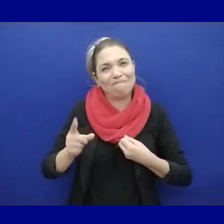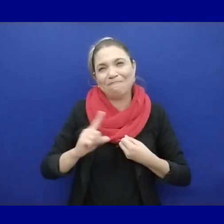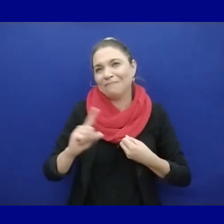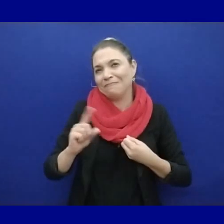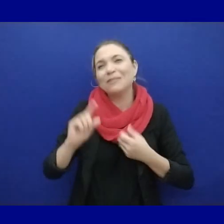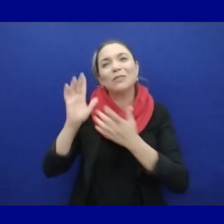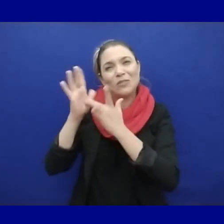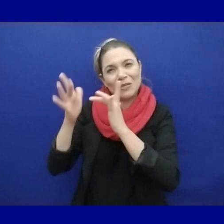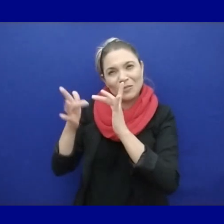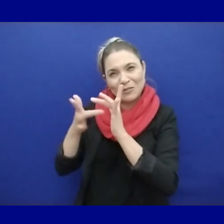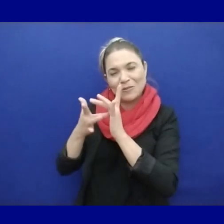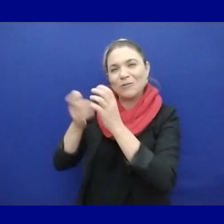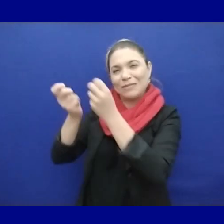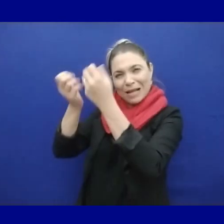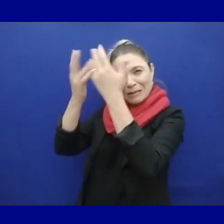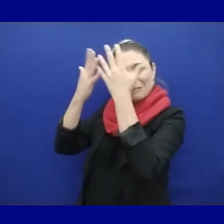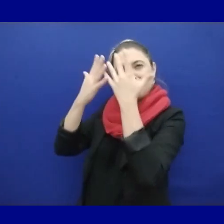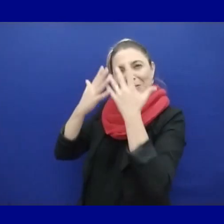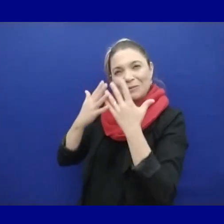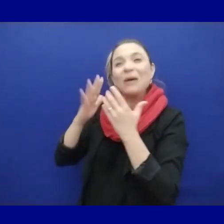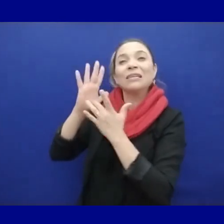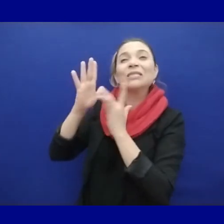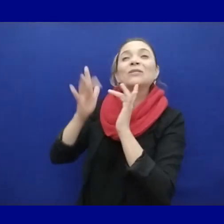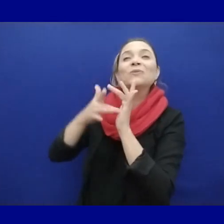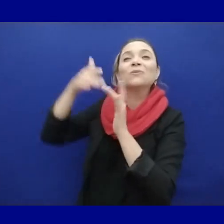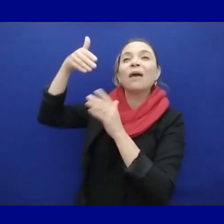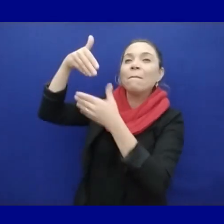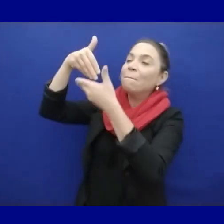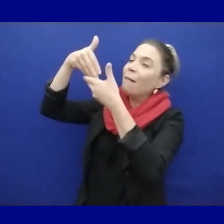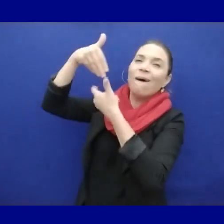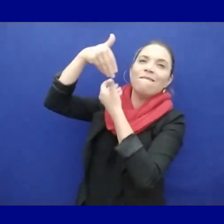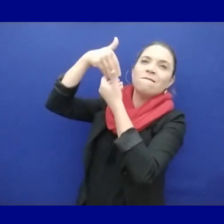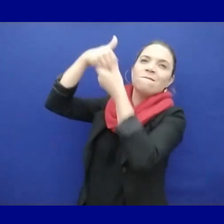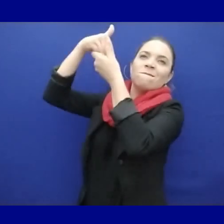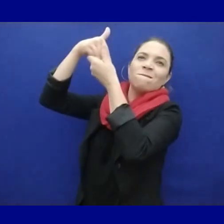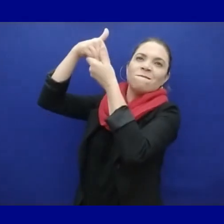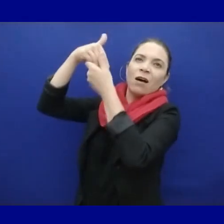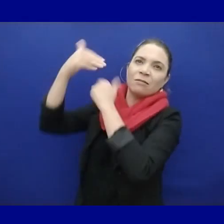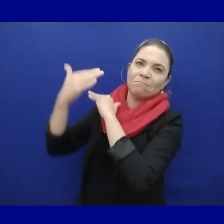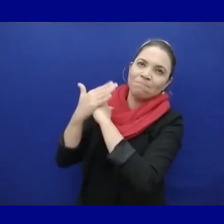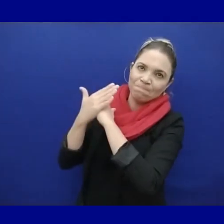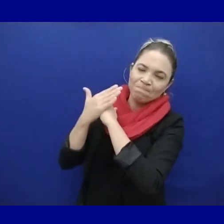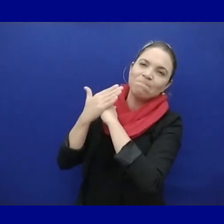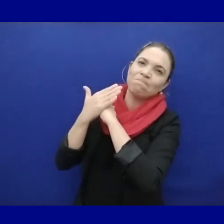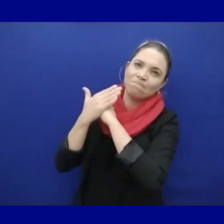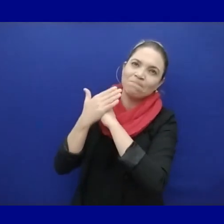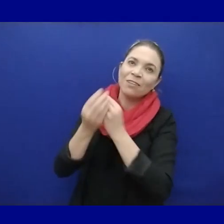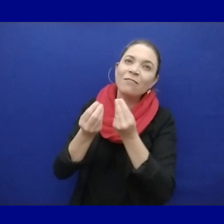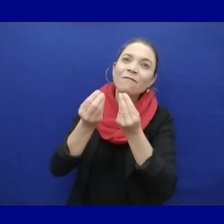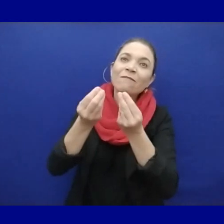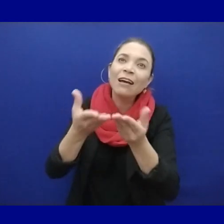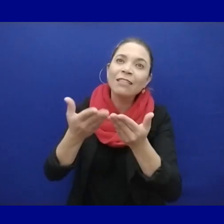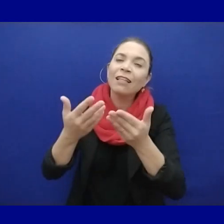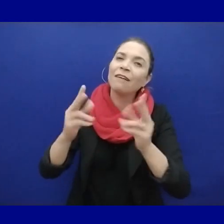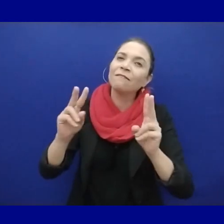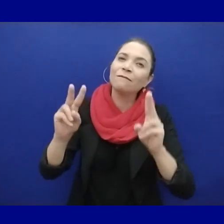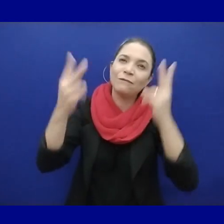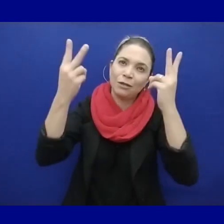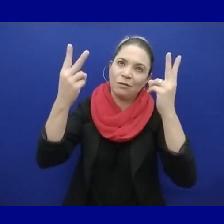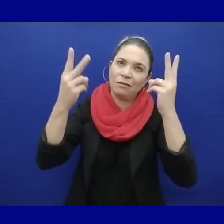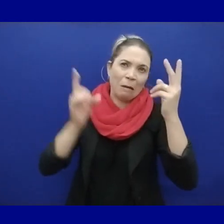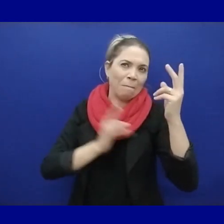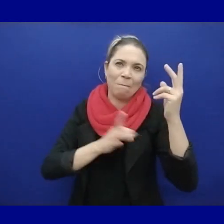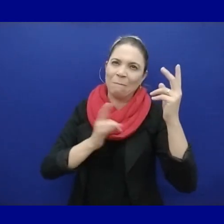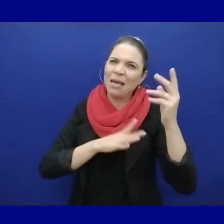está estendida a você para levá-lo, para ajudá-lo a vencer os seus medos. Mas o texto bíblico também